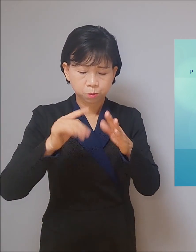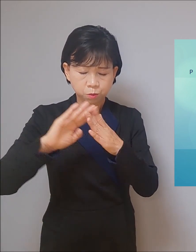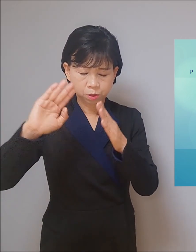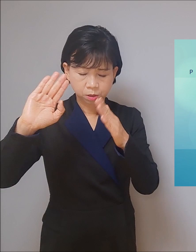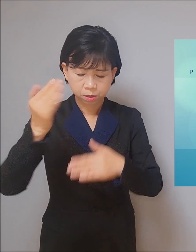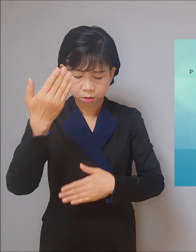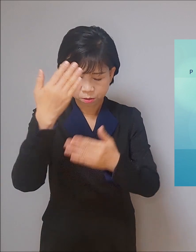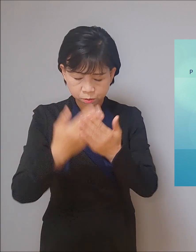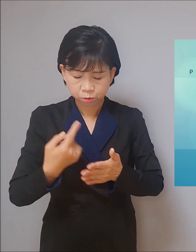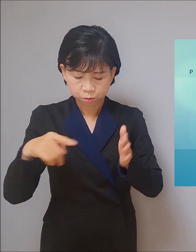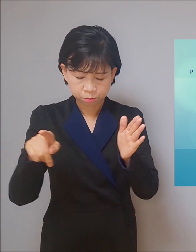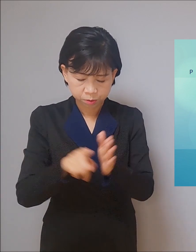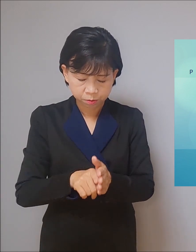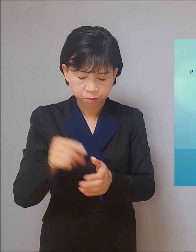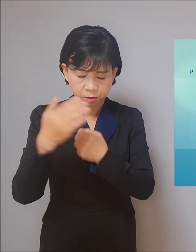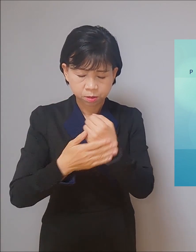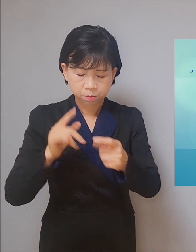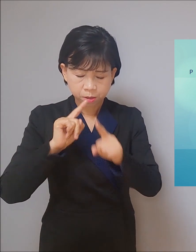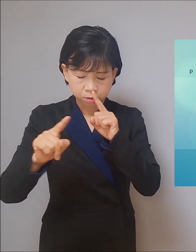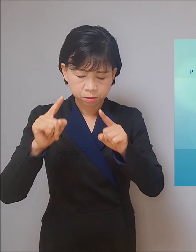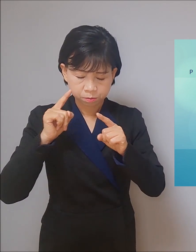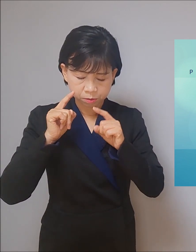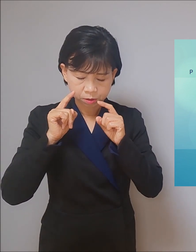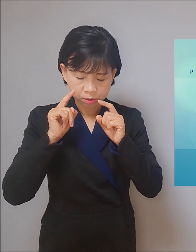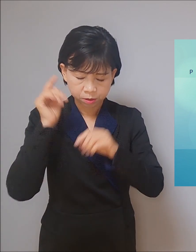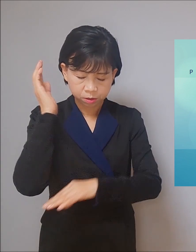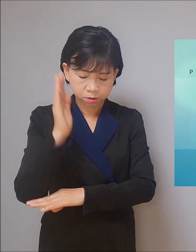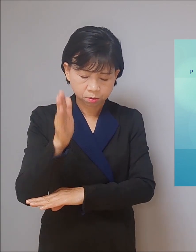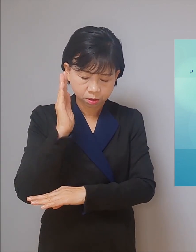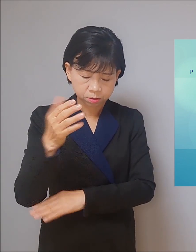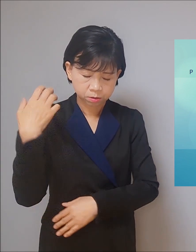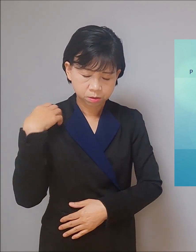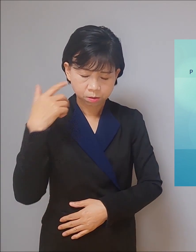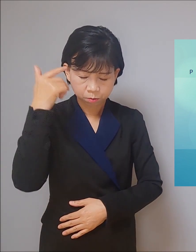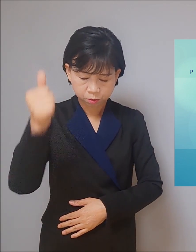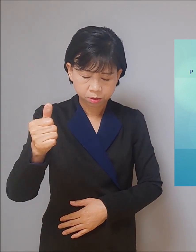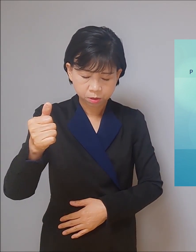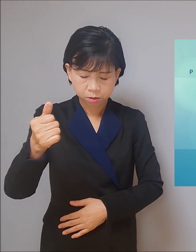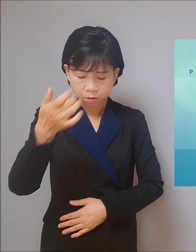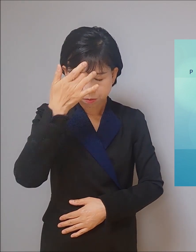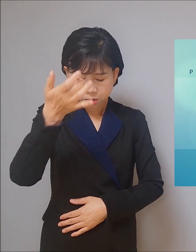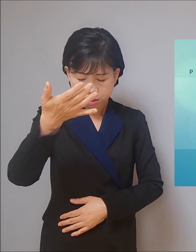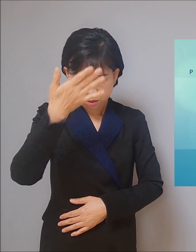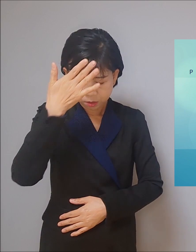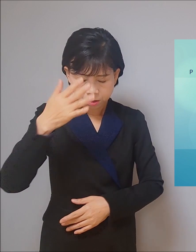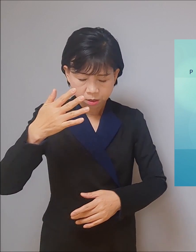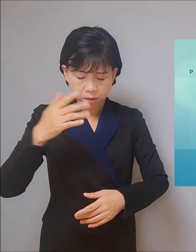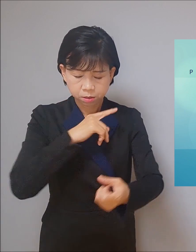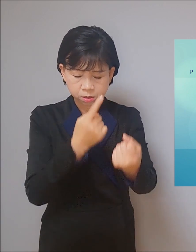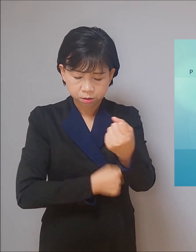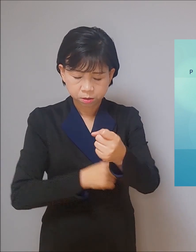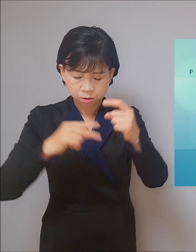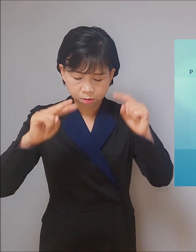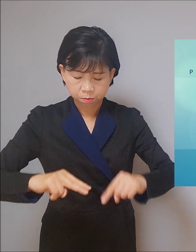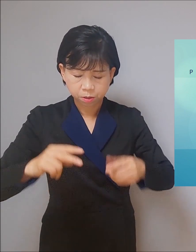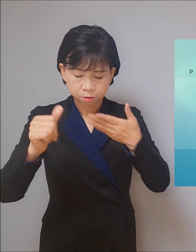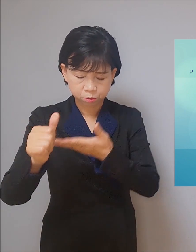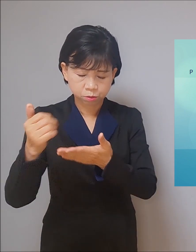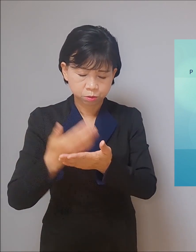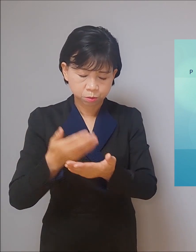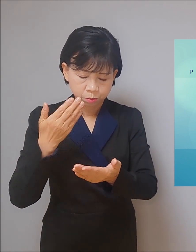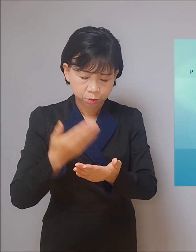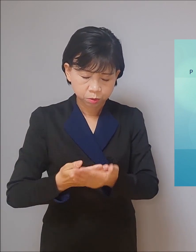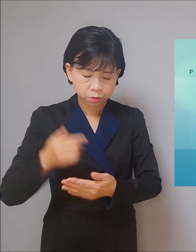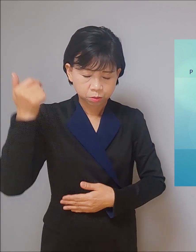믿습니다. 은혜의 말씀을 전하실 우리 담임 목사님께 엘리사의 영감에 갑절을 더하시고